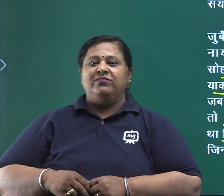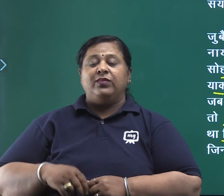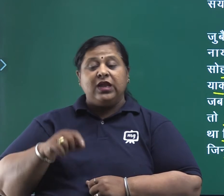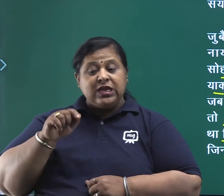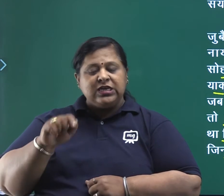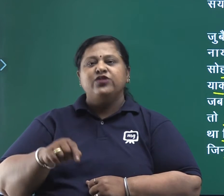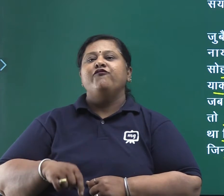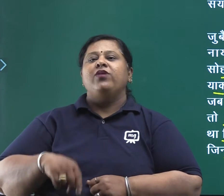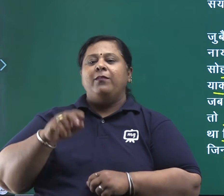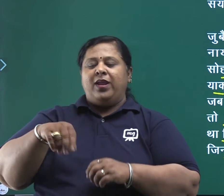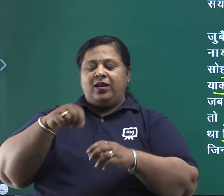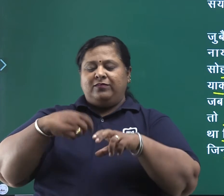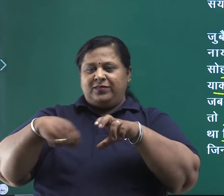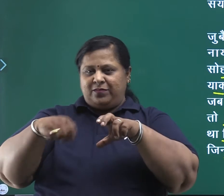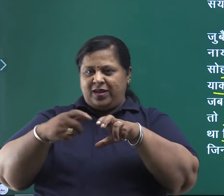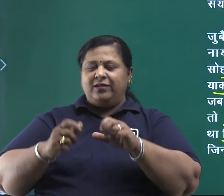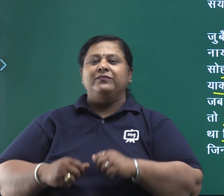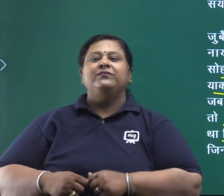और इस फिल्म में